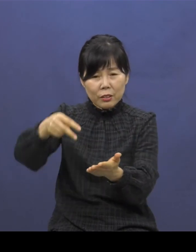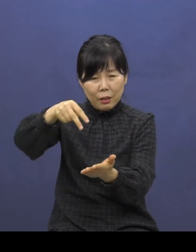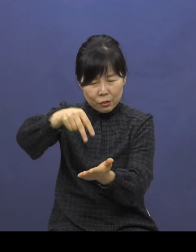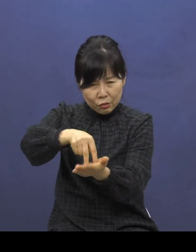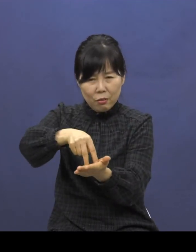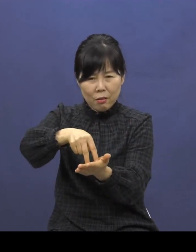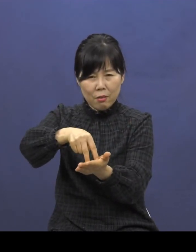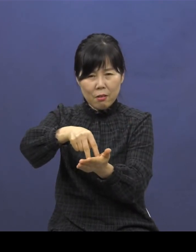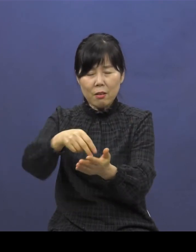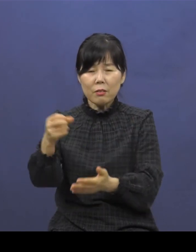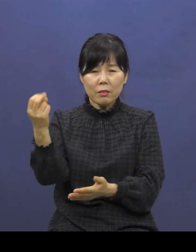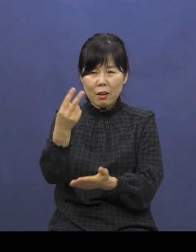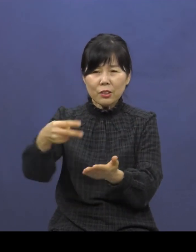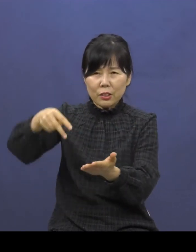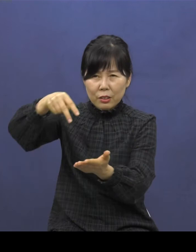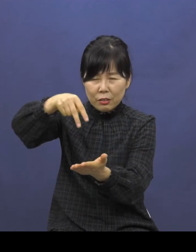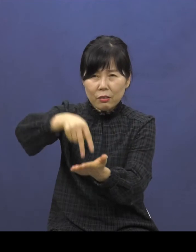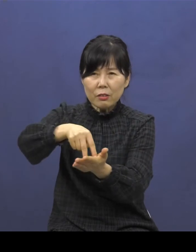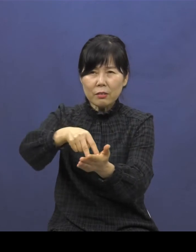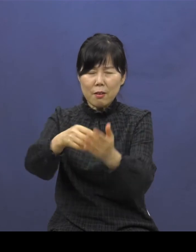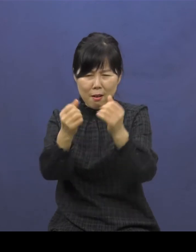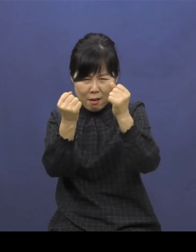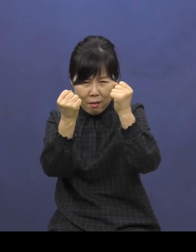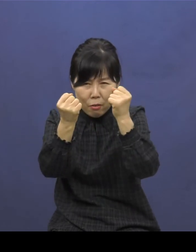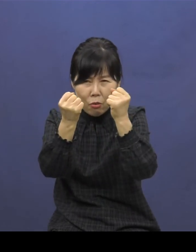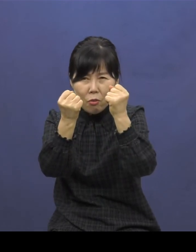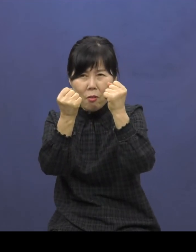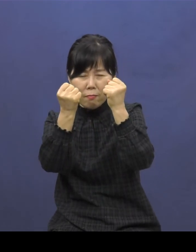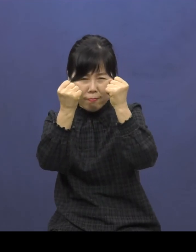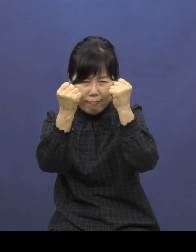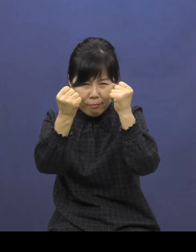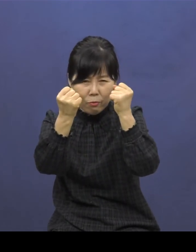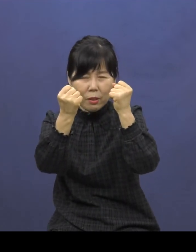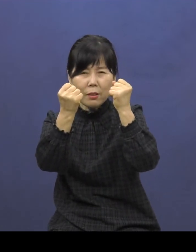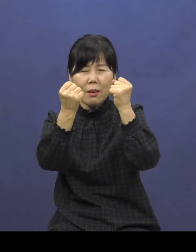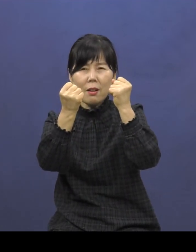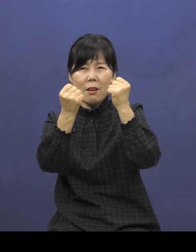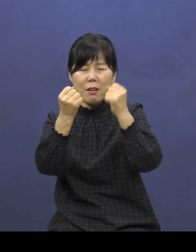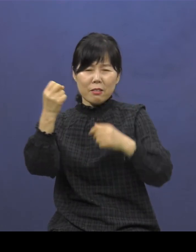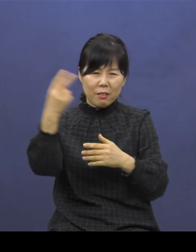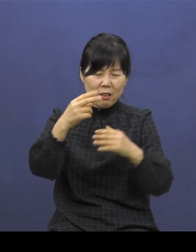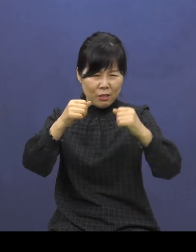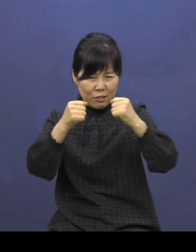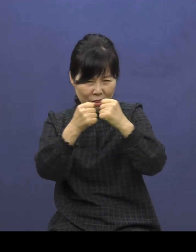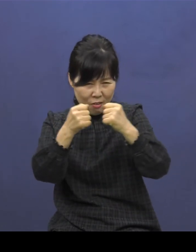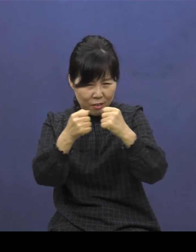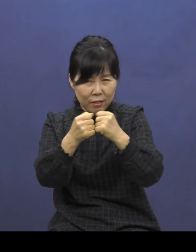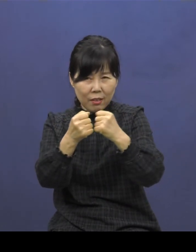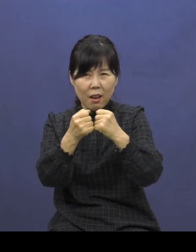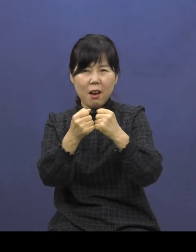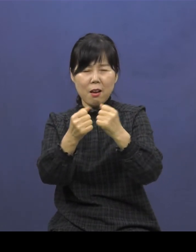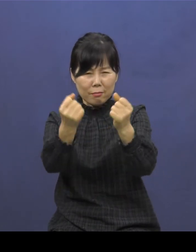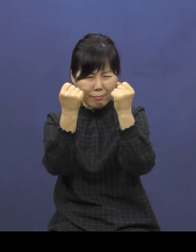뭡니까? 가드를 올리기 시작. 다시 가드를 올리고 싸우겠다.